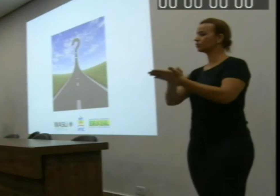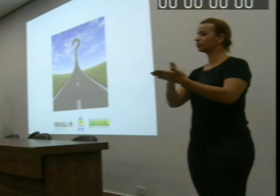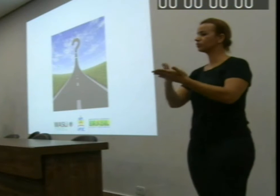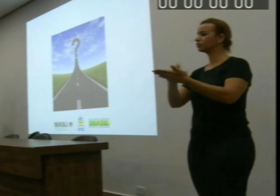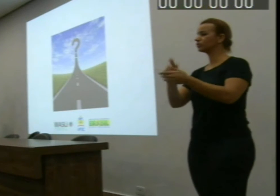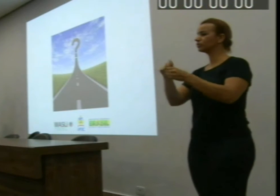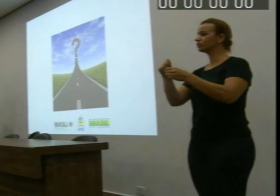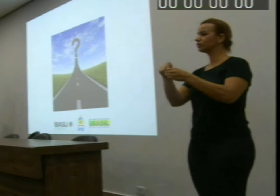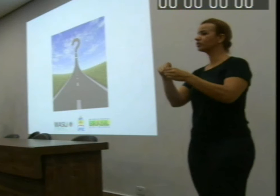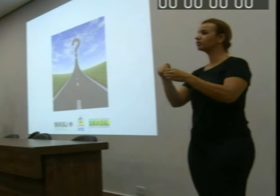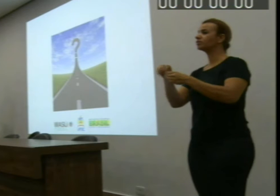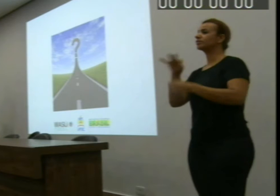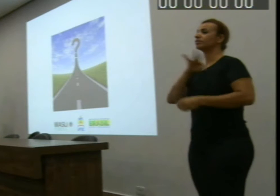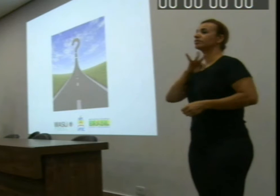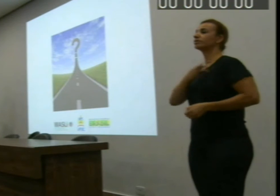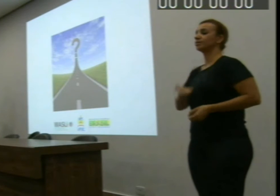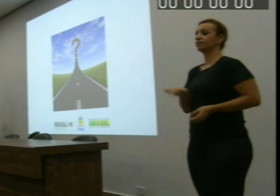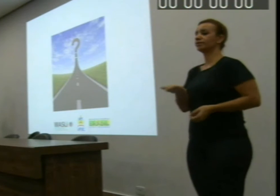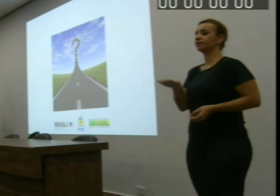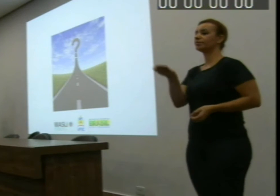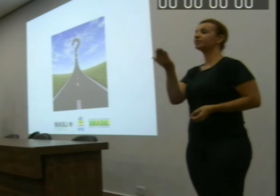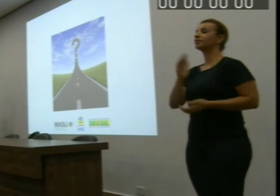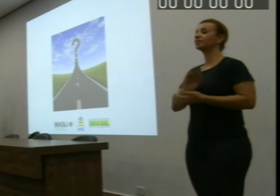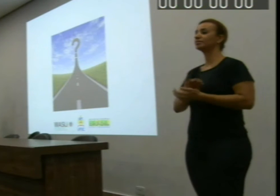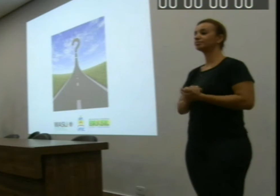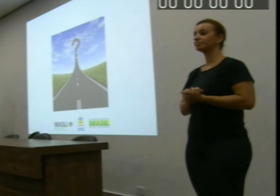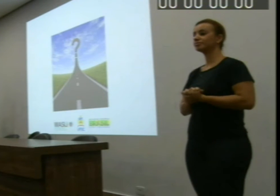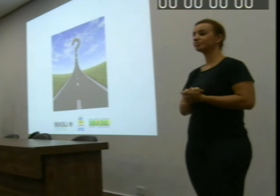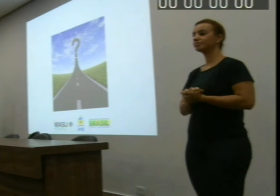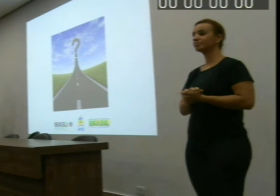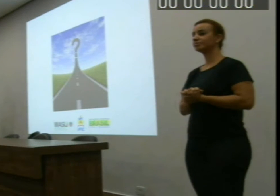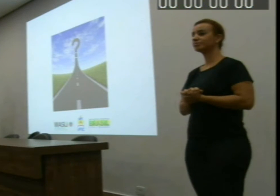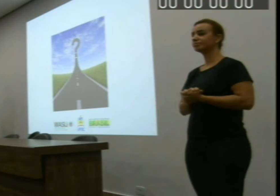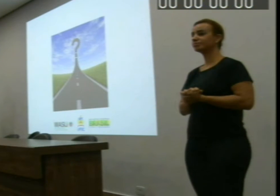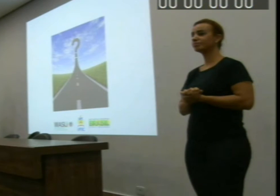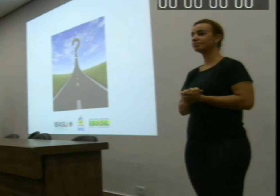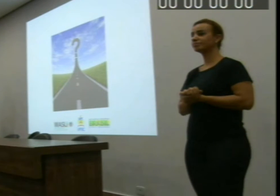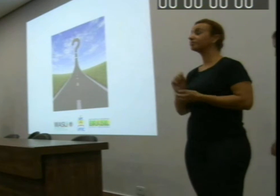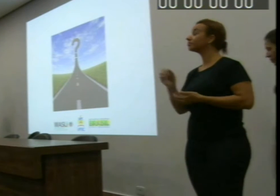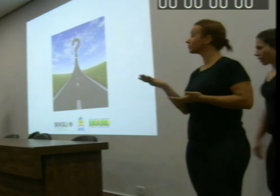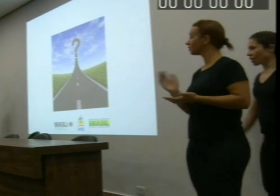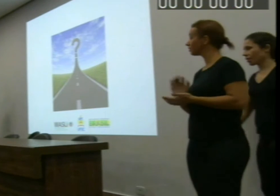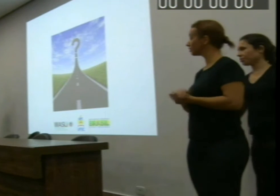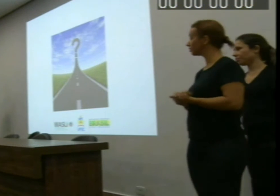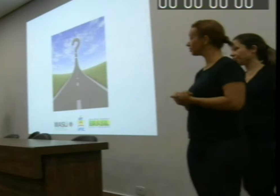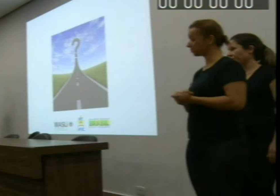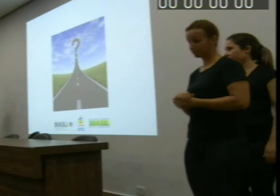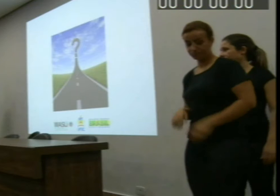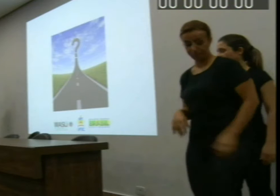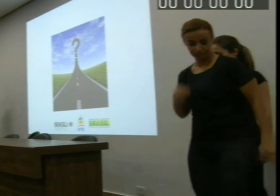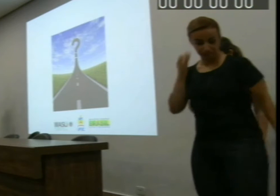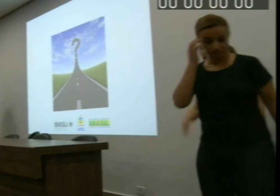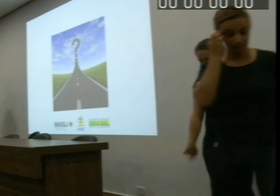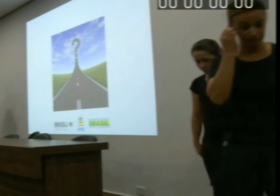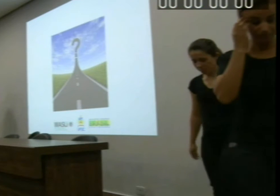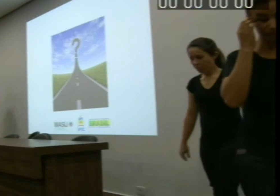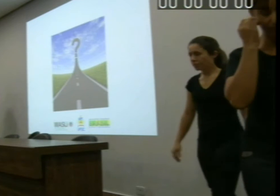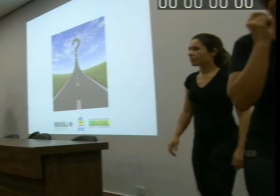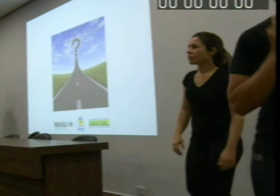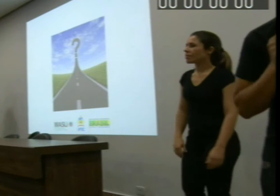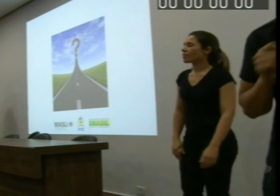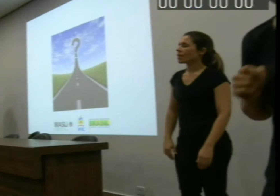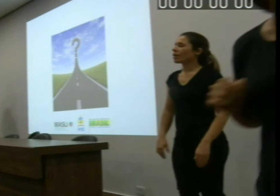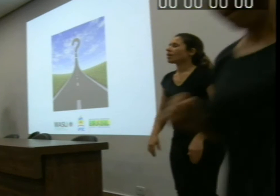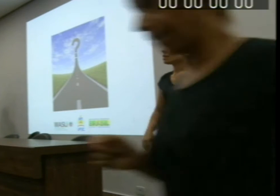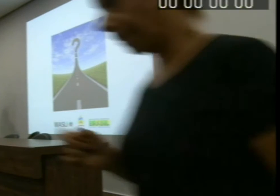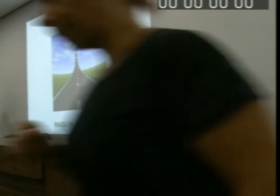Esse aumento eu não tô dizendo que não faça nada viu que faz que justifica esse aumento de salário justifica igualar com o outro Aonde tá escrito isso